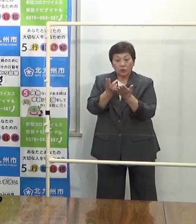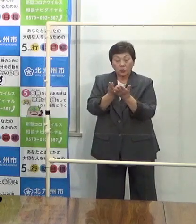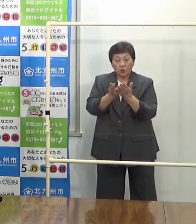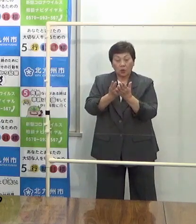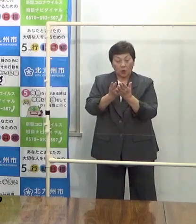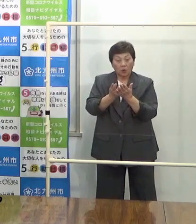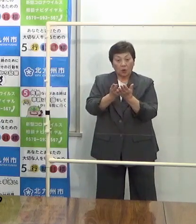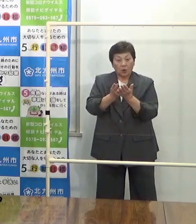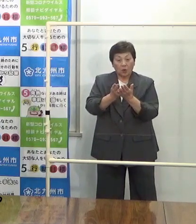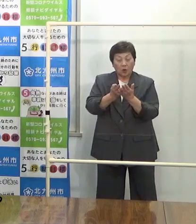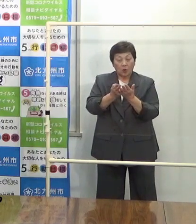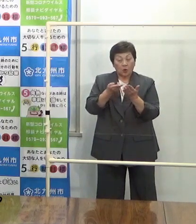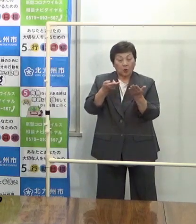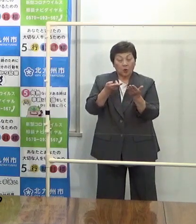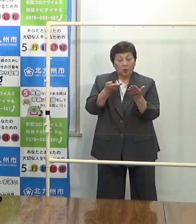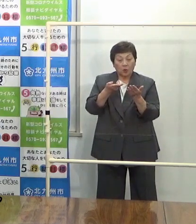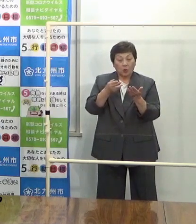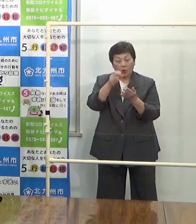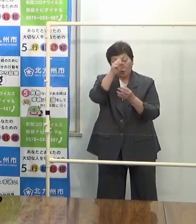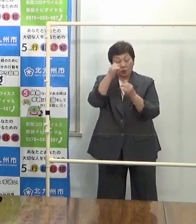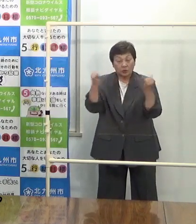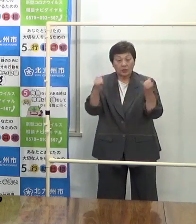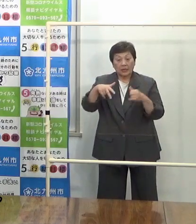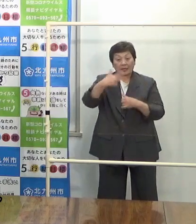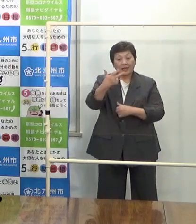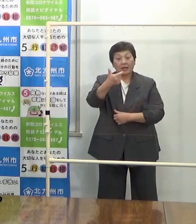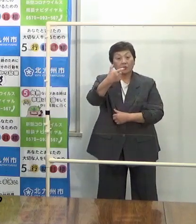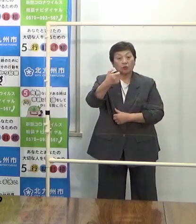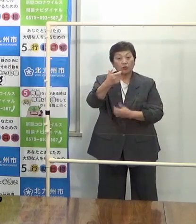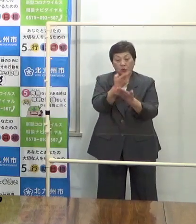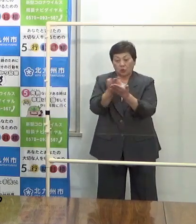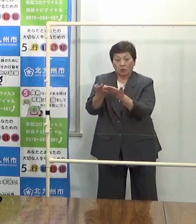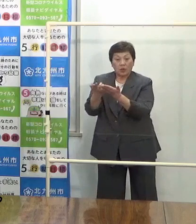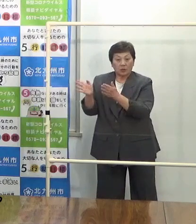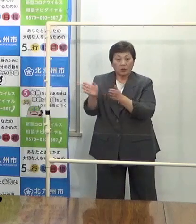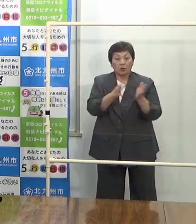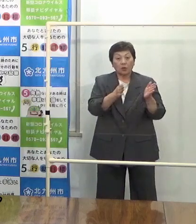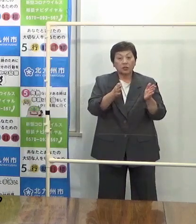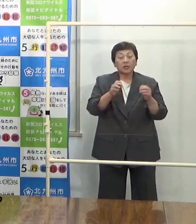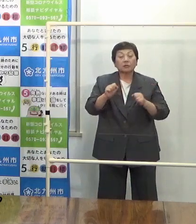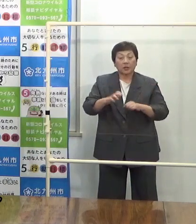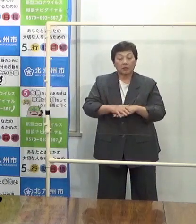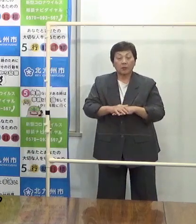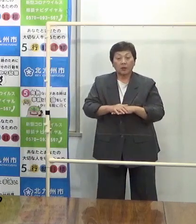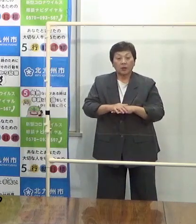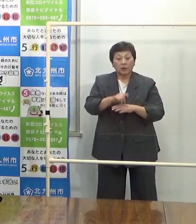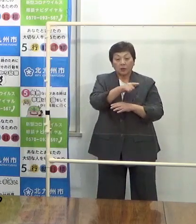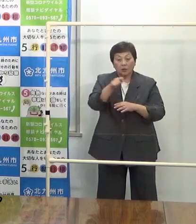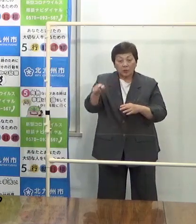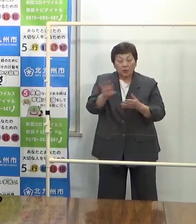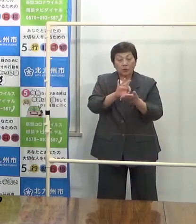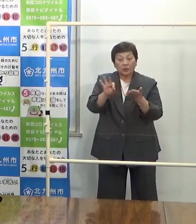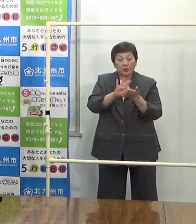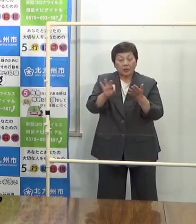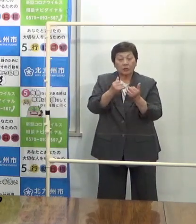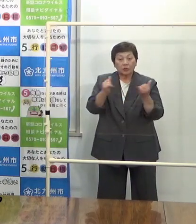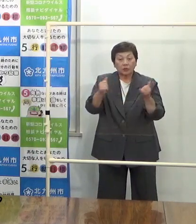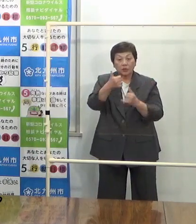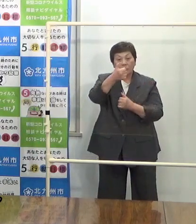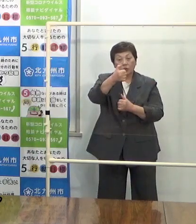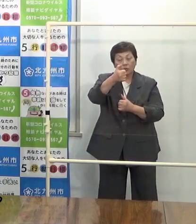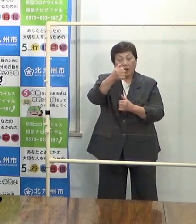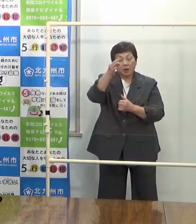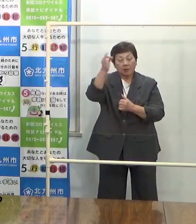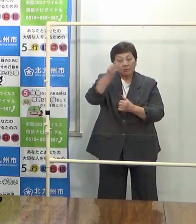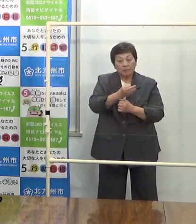、760床最大確保を病床しておりますけれども、稼働率が 50% 未満とはな